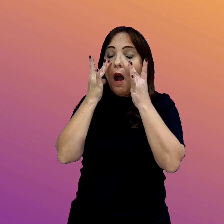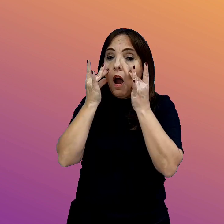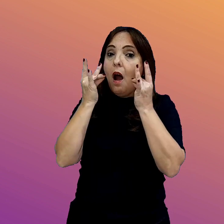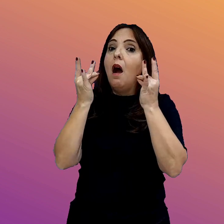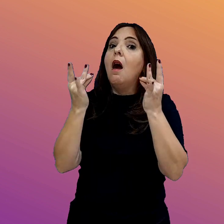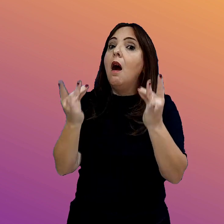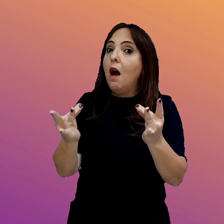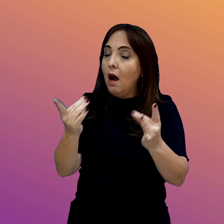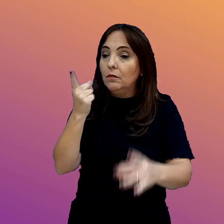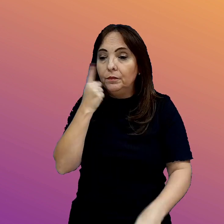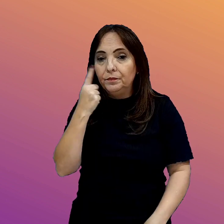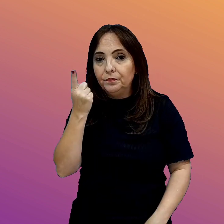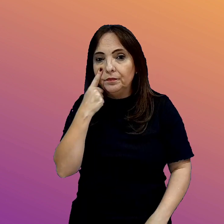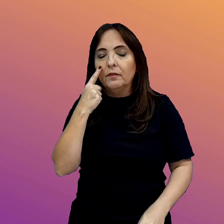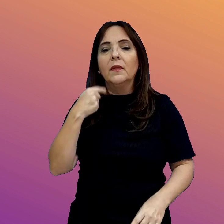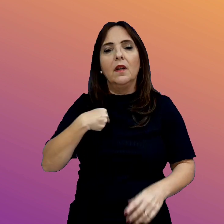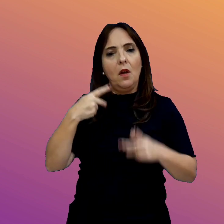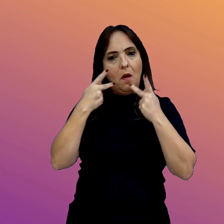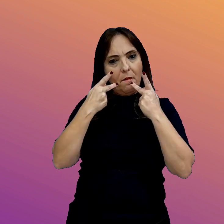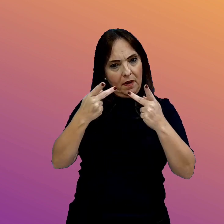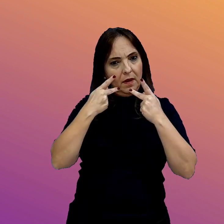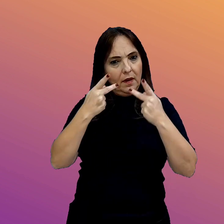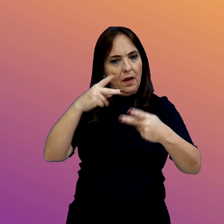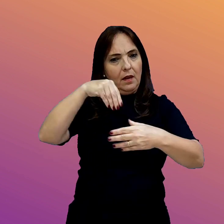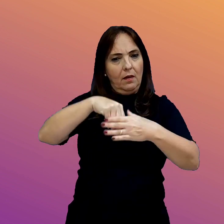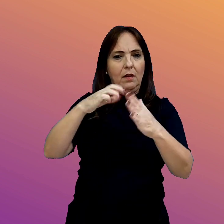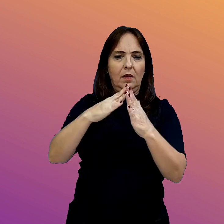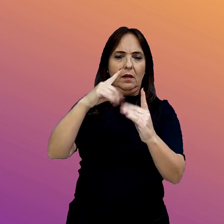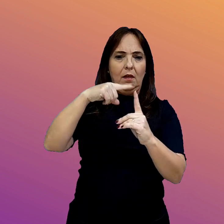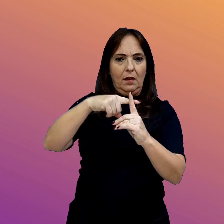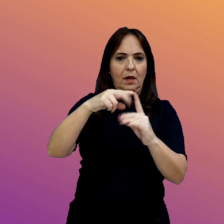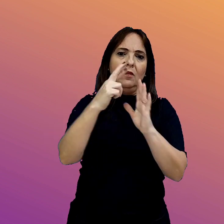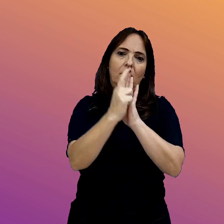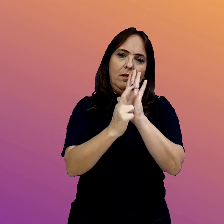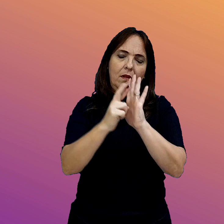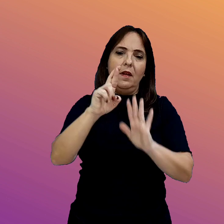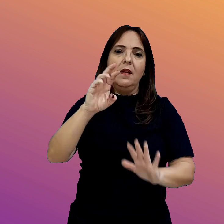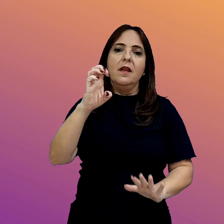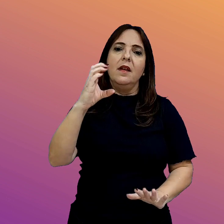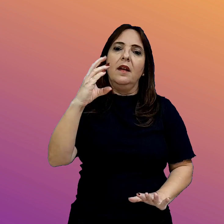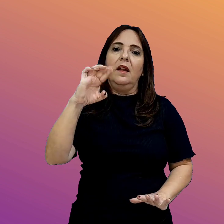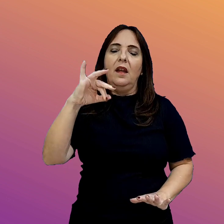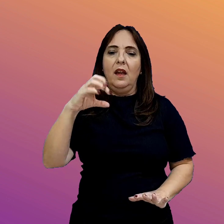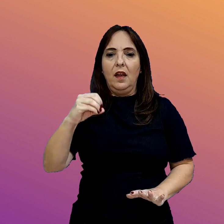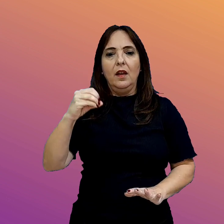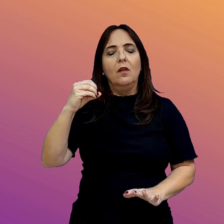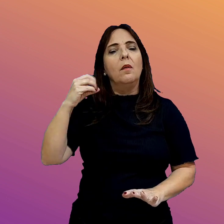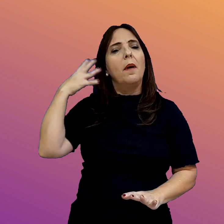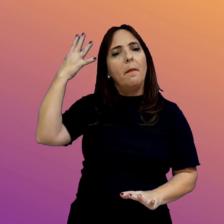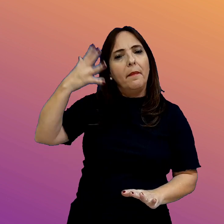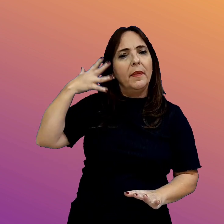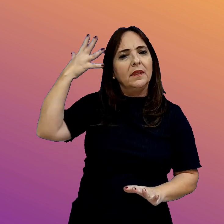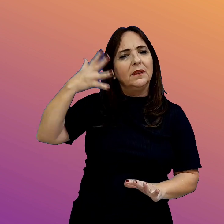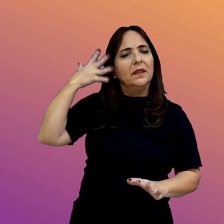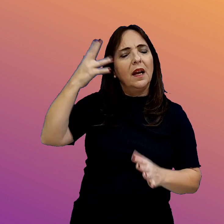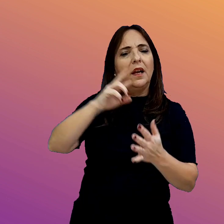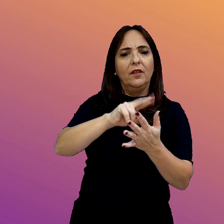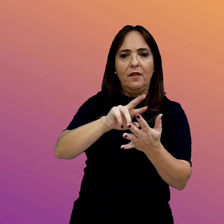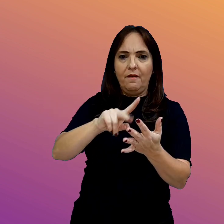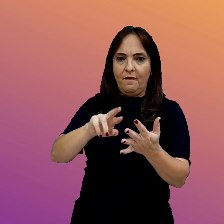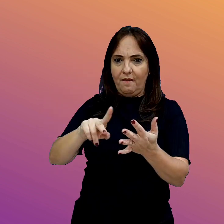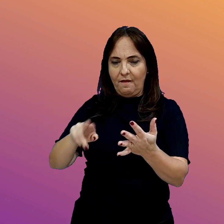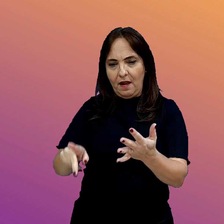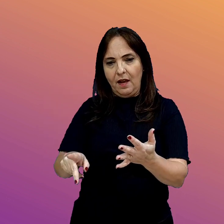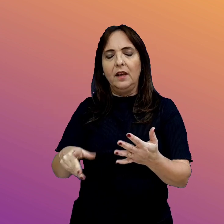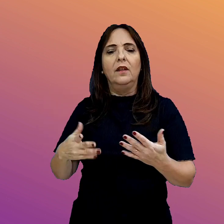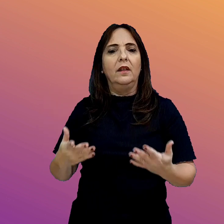Camila, da nossa igreja, sabe, Maura também, uma série de mensagens, a família por um fio. Eu falei um pouquinho sobre isso, né? Desses ataques